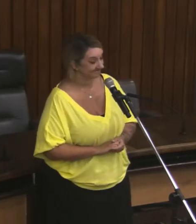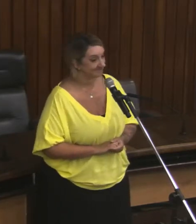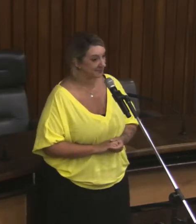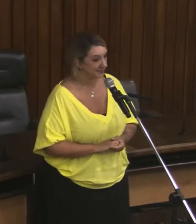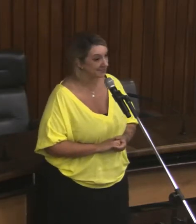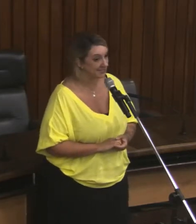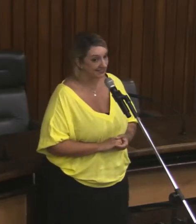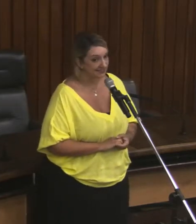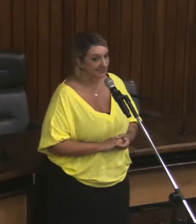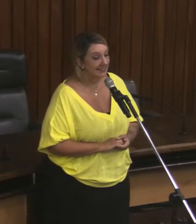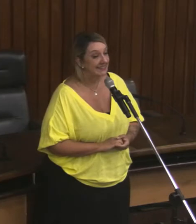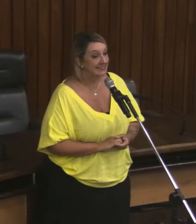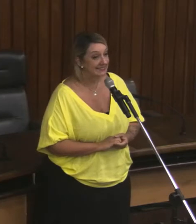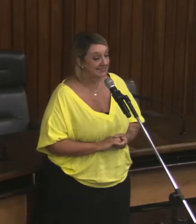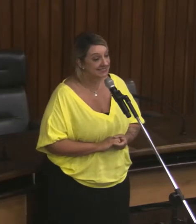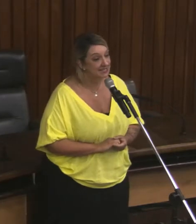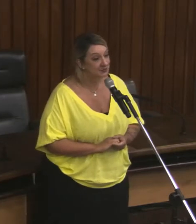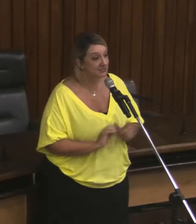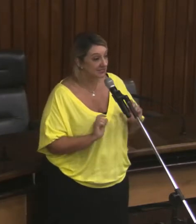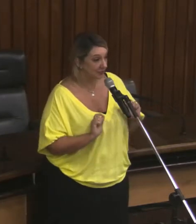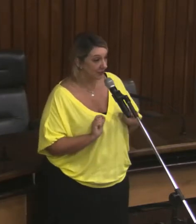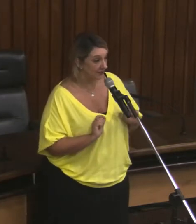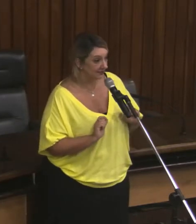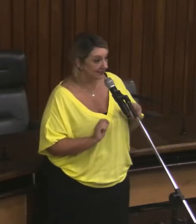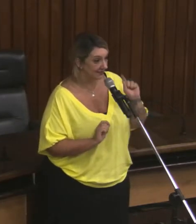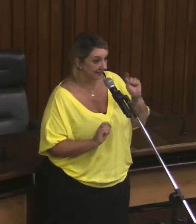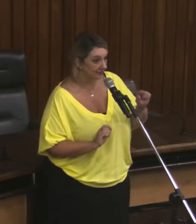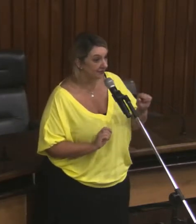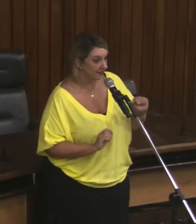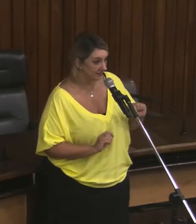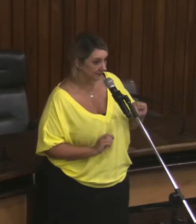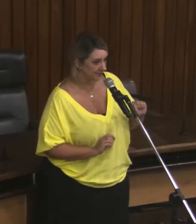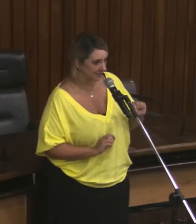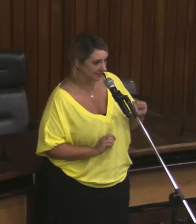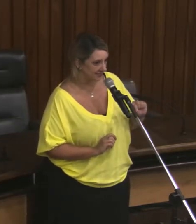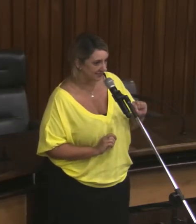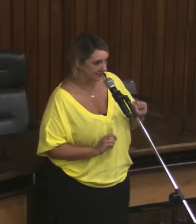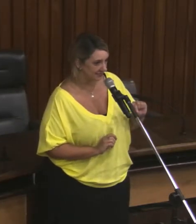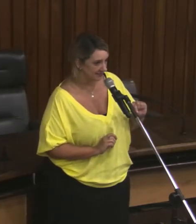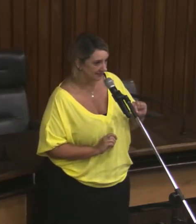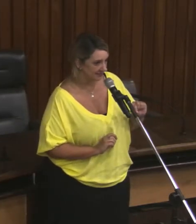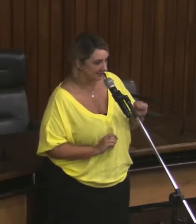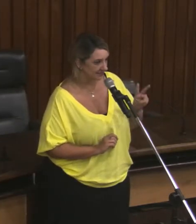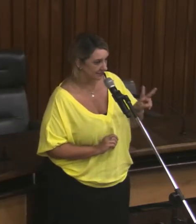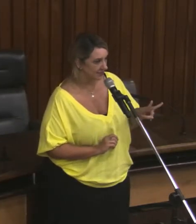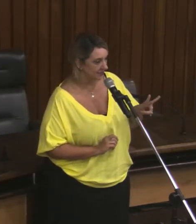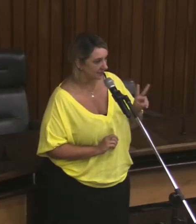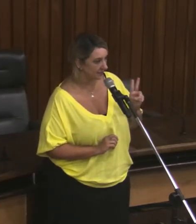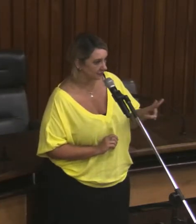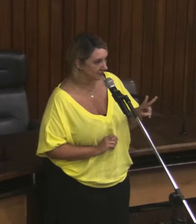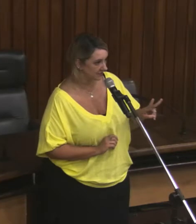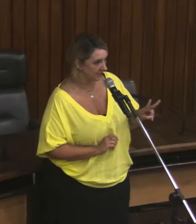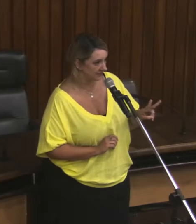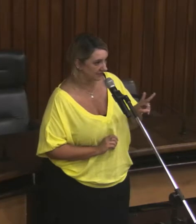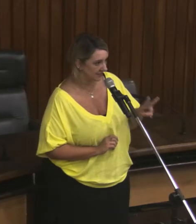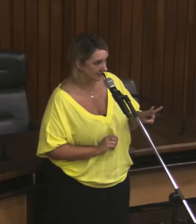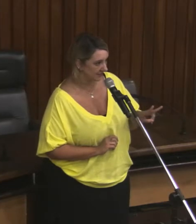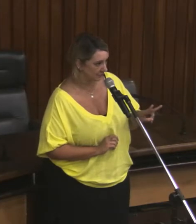Então, assim, tem 350 querendo a vaga de vocês. Vocês estão sabendo que 2 faltas é